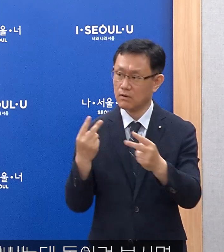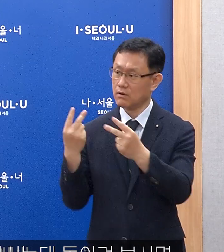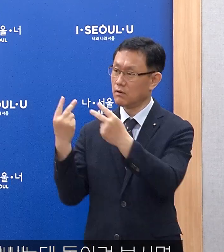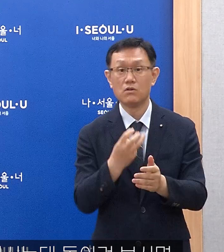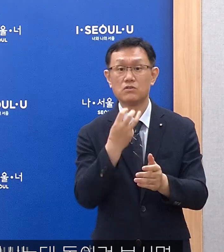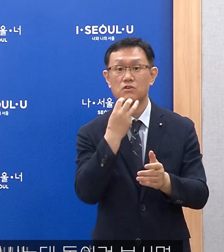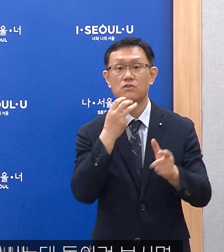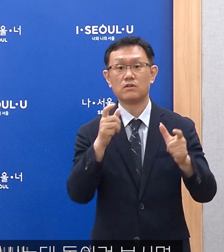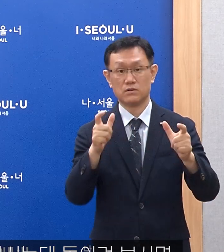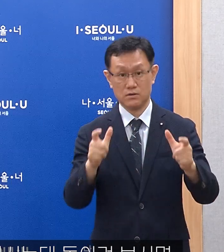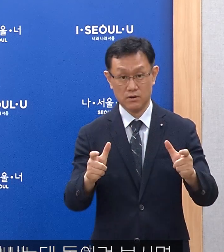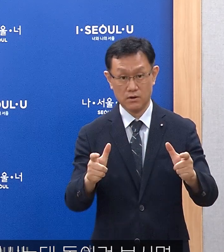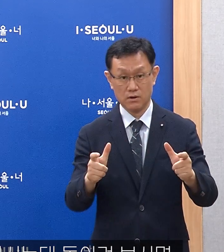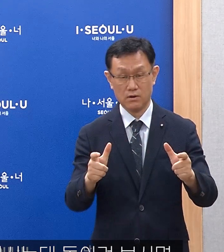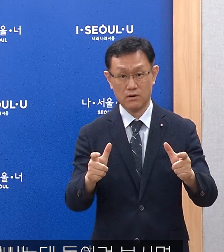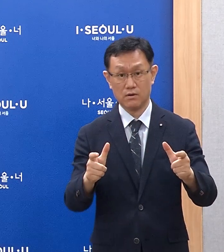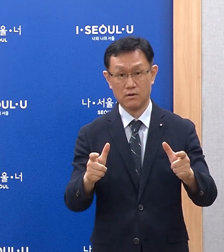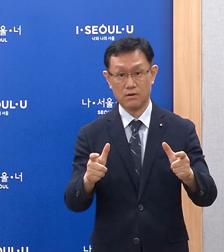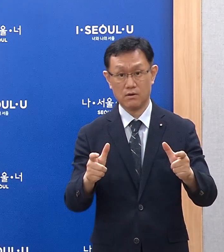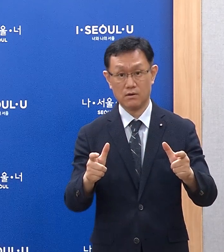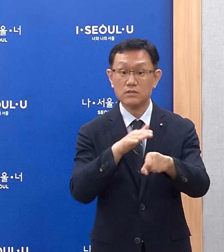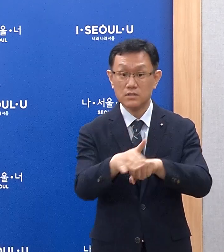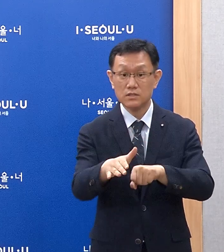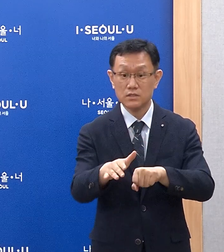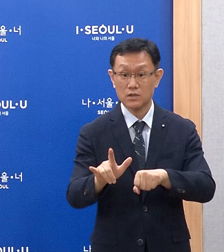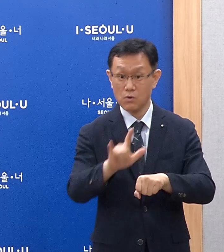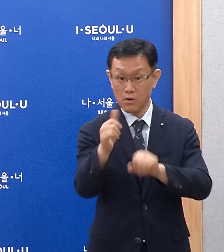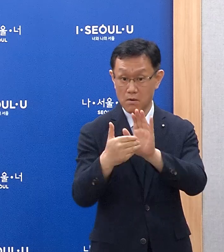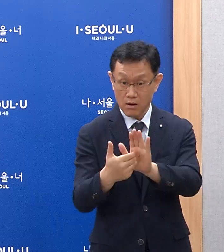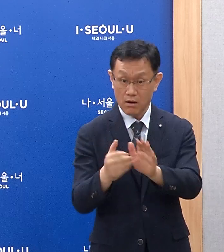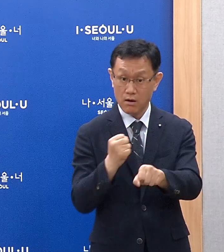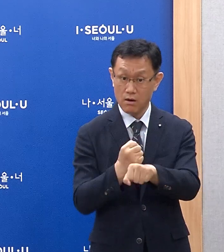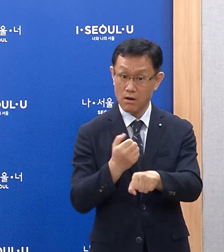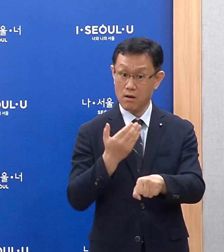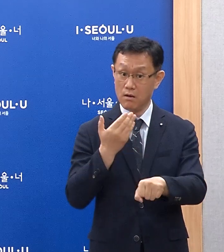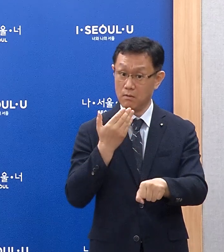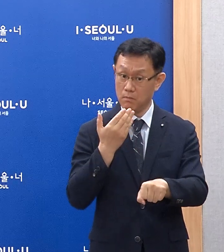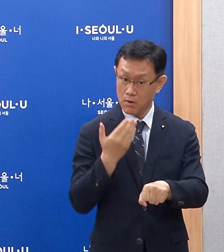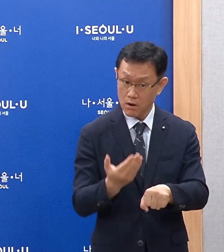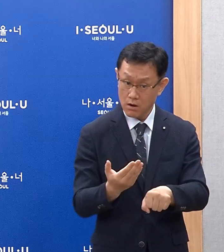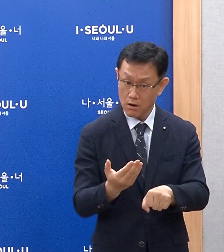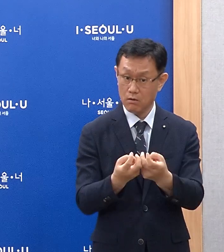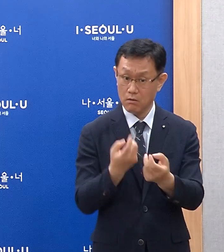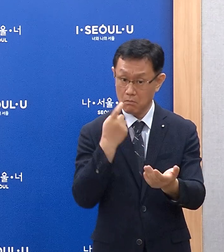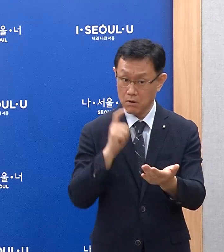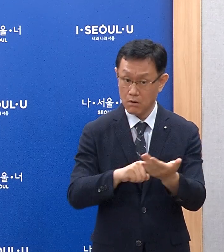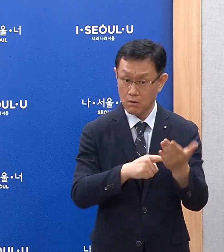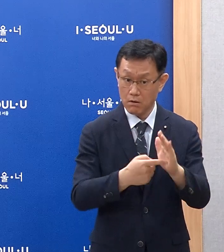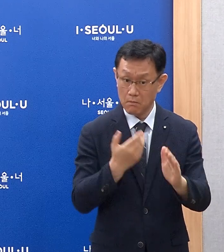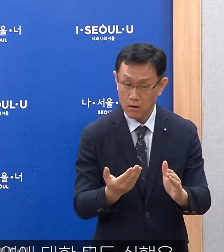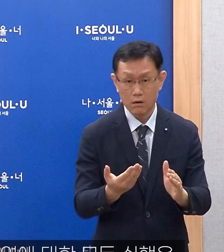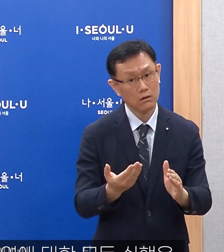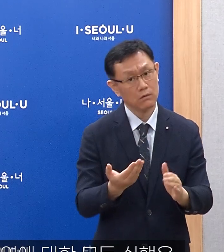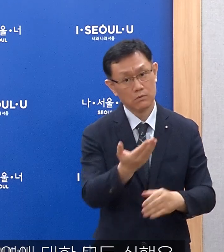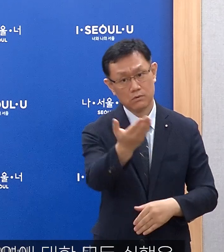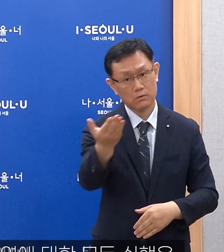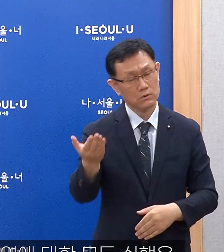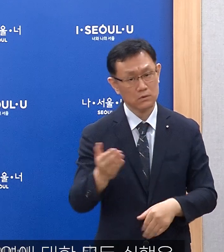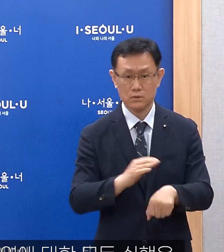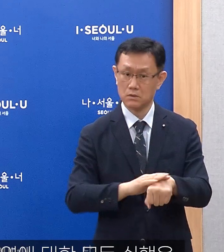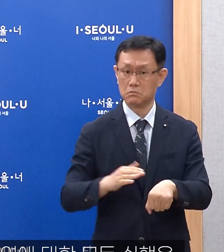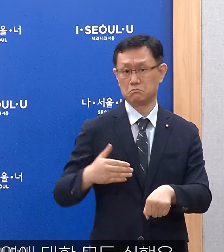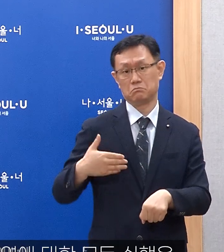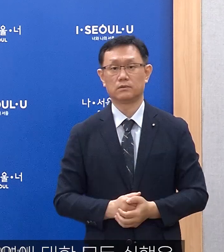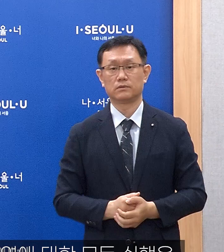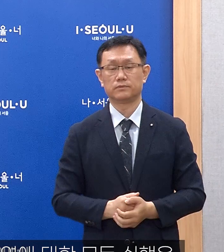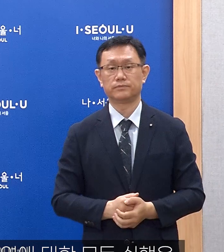상생방역이라는 것이 실행된 적이 있는가, 아마 되짚어보시면 그런 사실이 없다는 사실을 아시게 될 겁니다. 방금 전에 제가